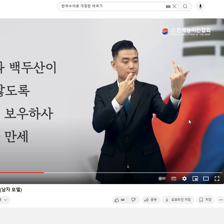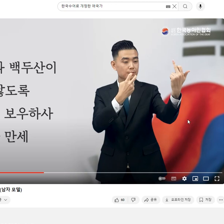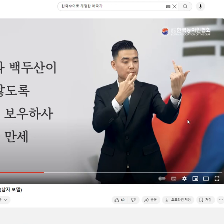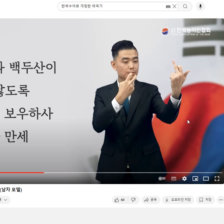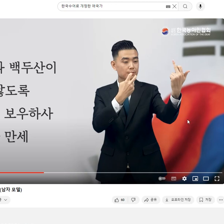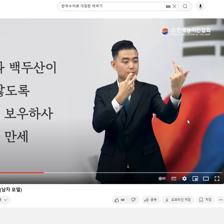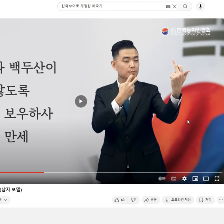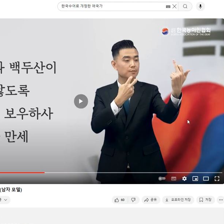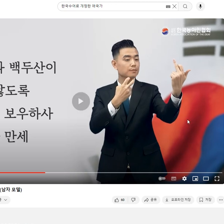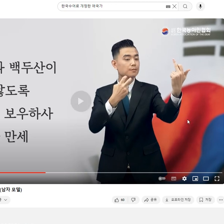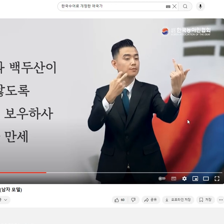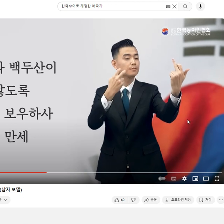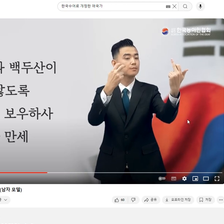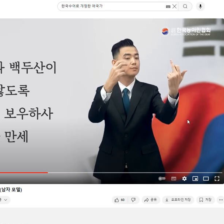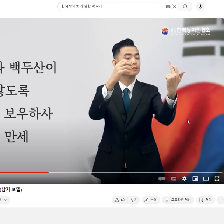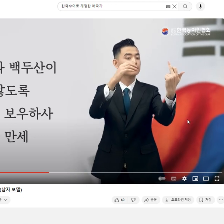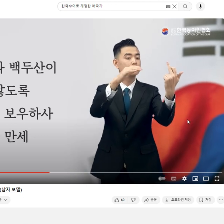잘못된 번역입니다.